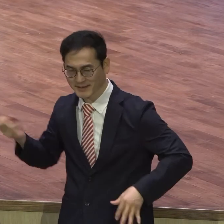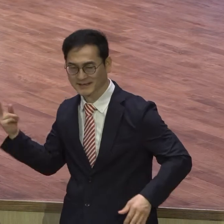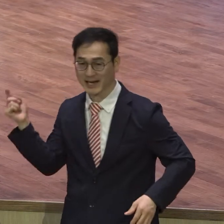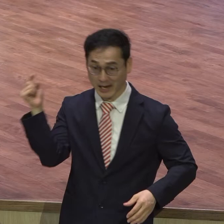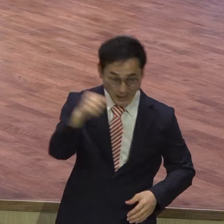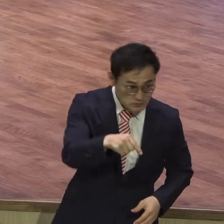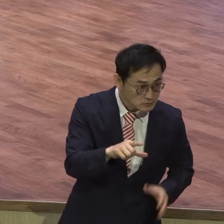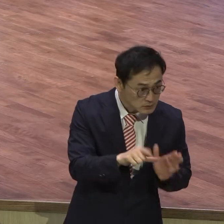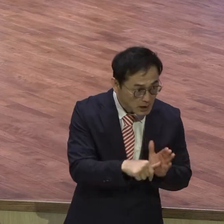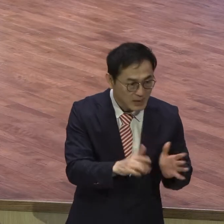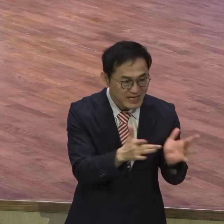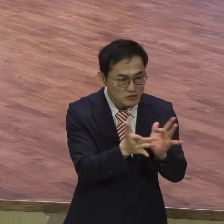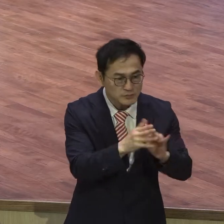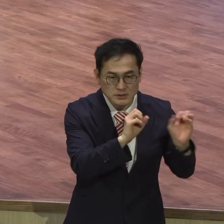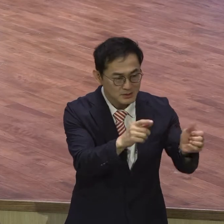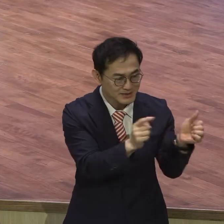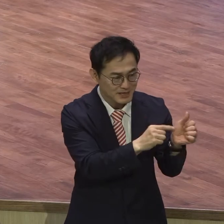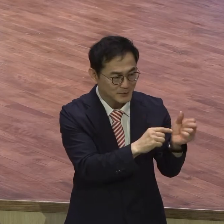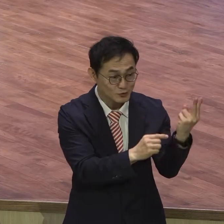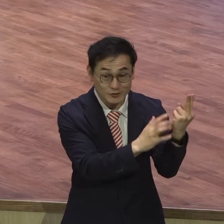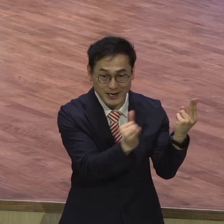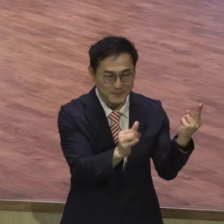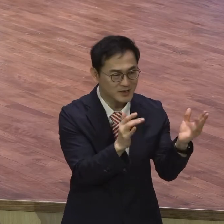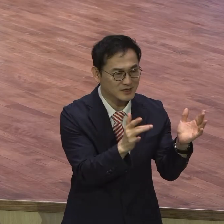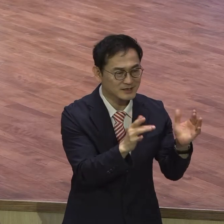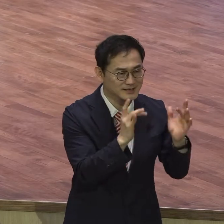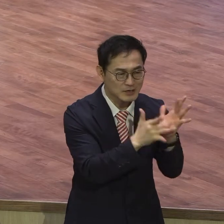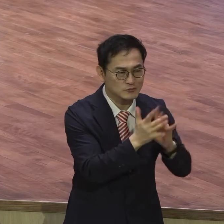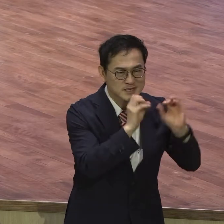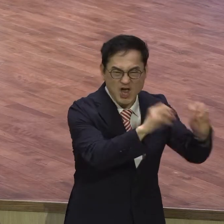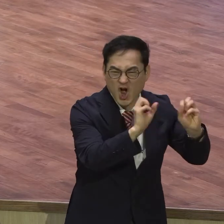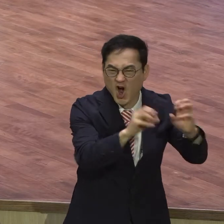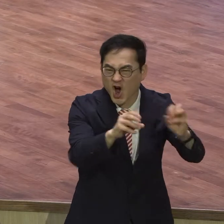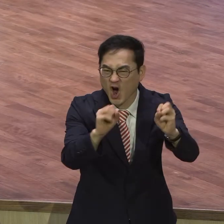생명 살리는 거요 복잡하고 어려운 거 아니에요